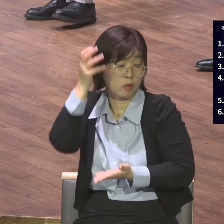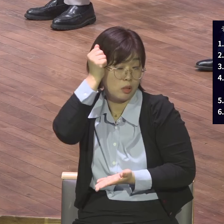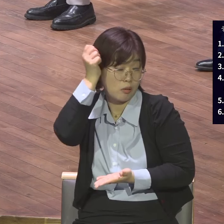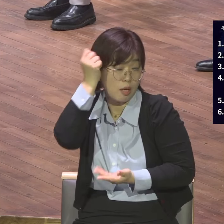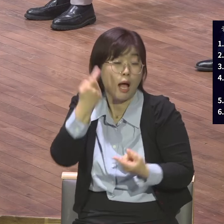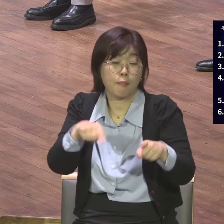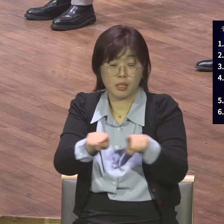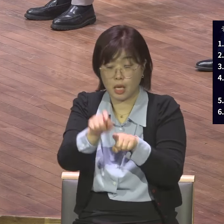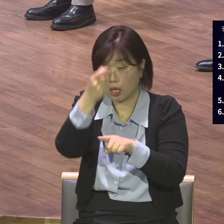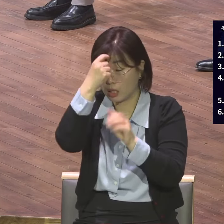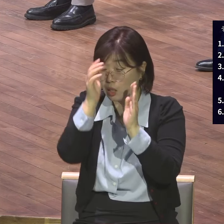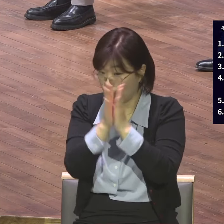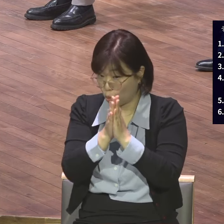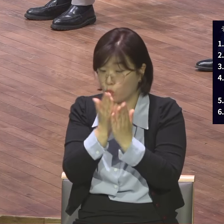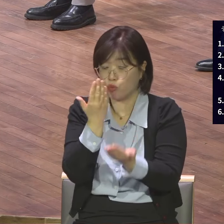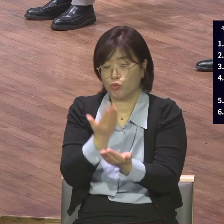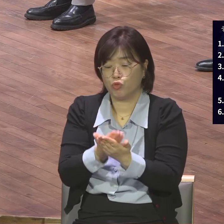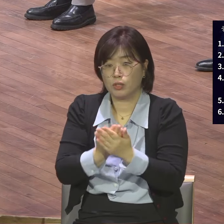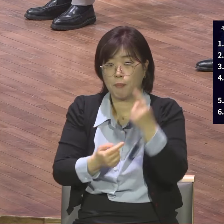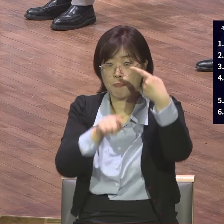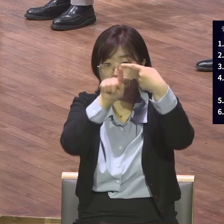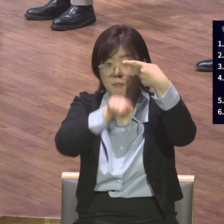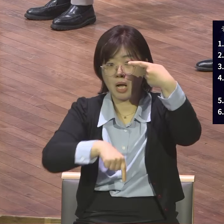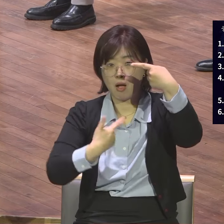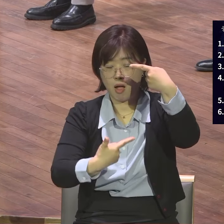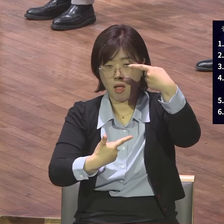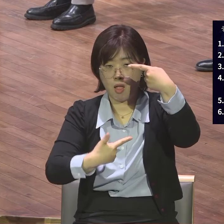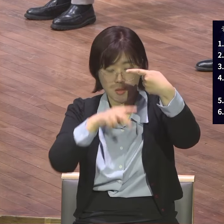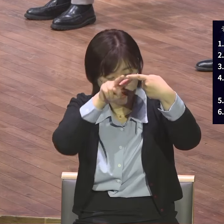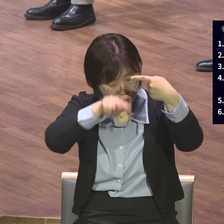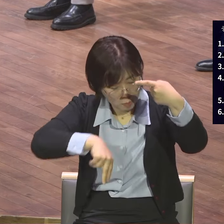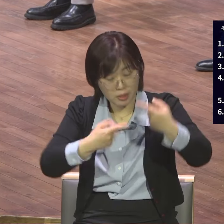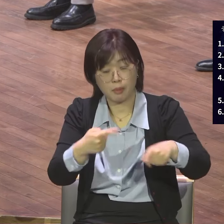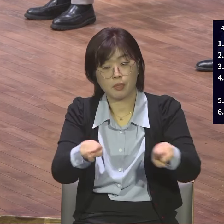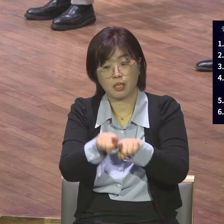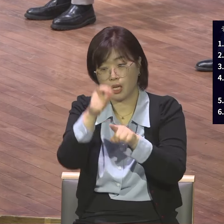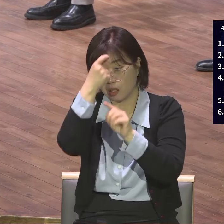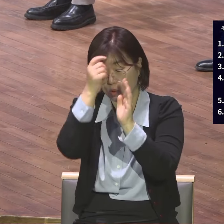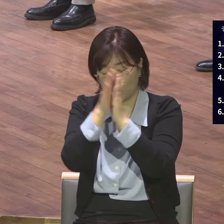지금 이 시간 주여 외치고 함께 기도하겠습니다. 주여!